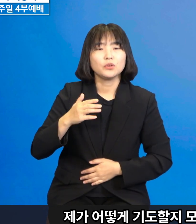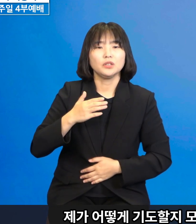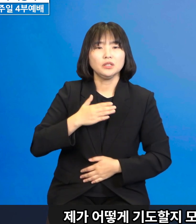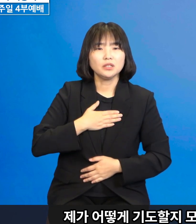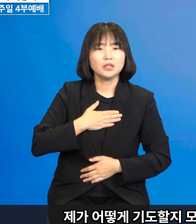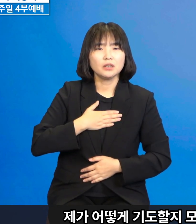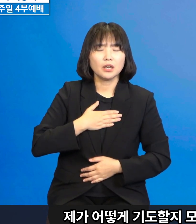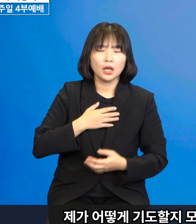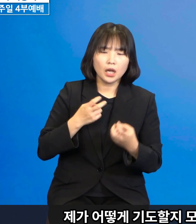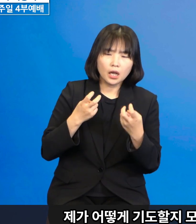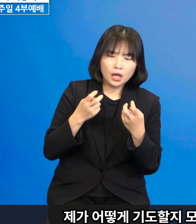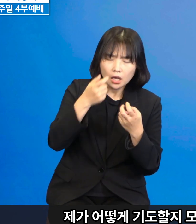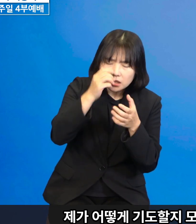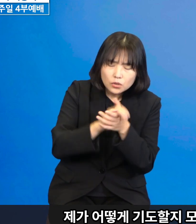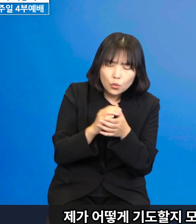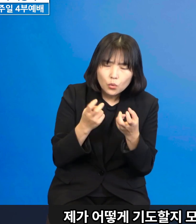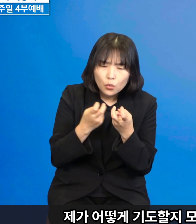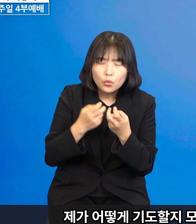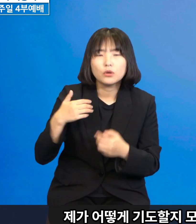할지 모를 때에